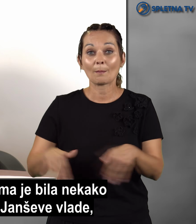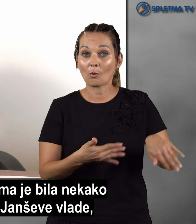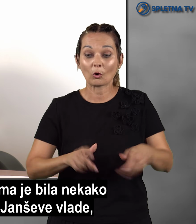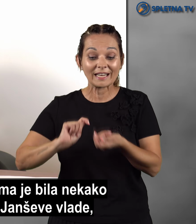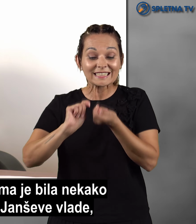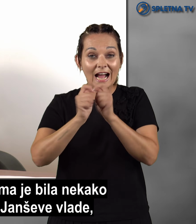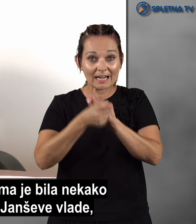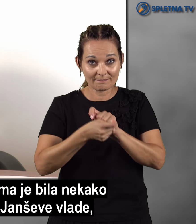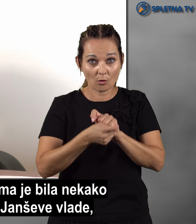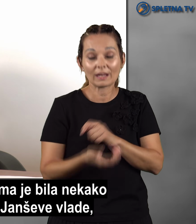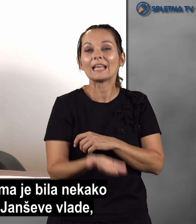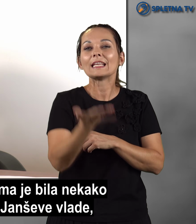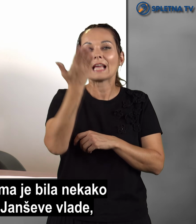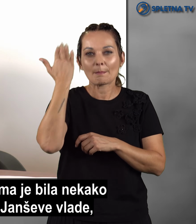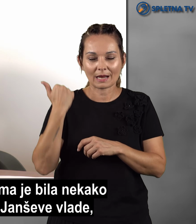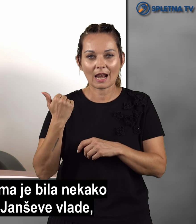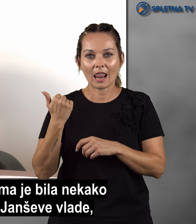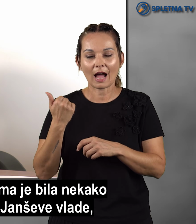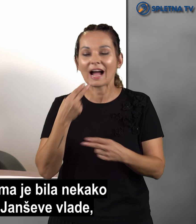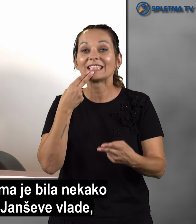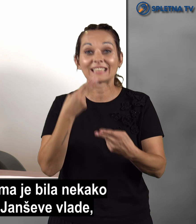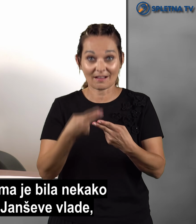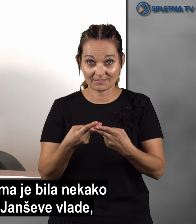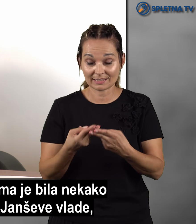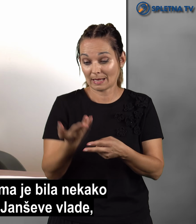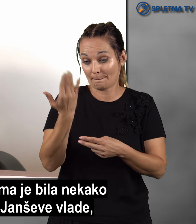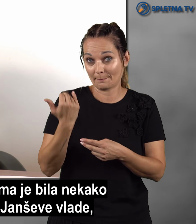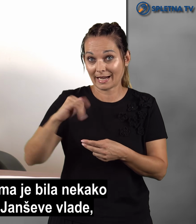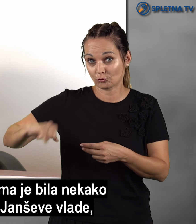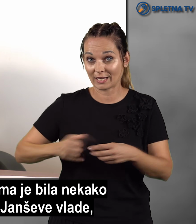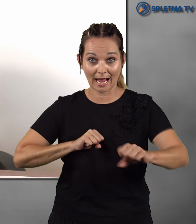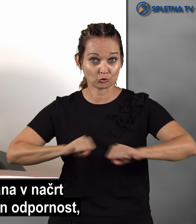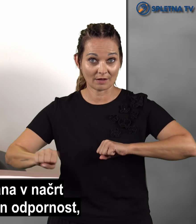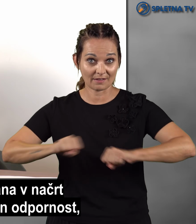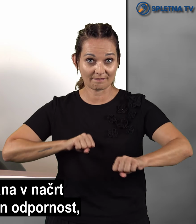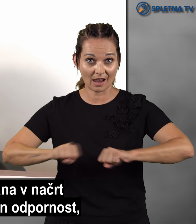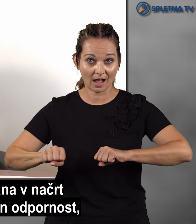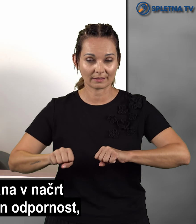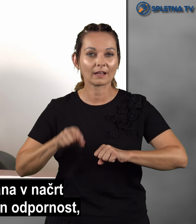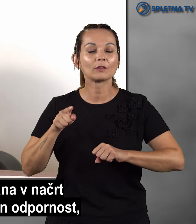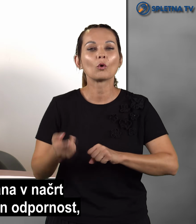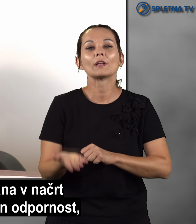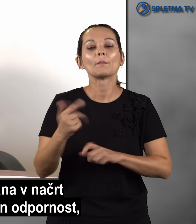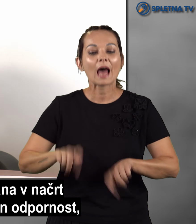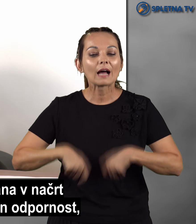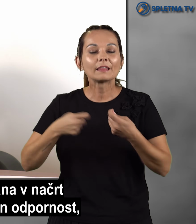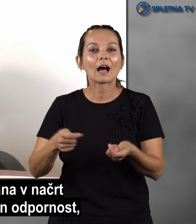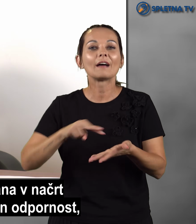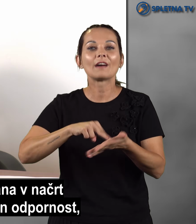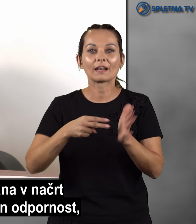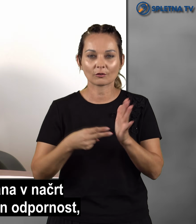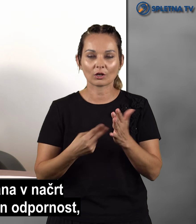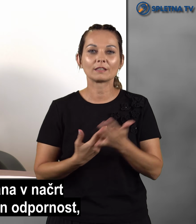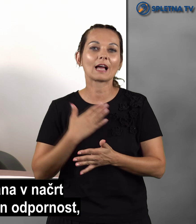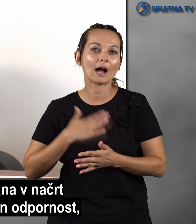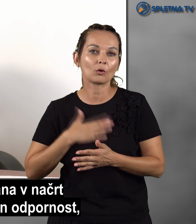Pokojninska reforma je bila nekako zaveza prejšnje Janševe vlade, ki je bila dana v načrt za